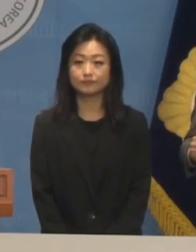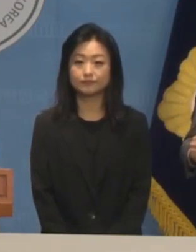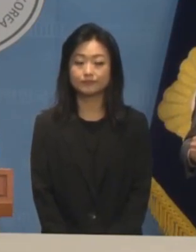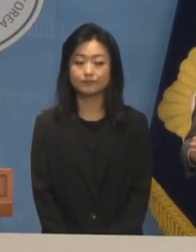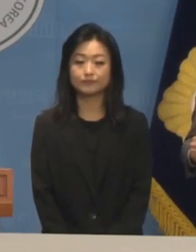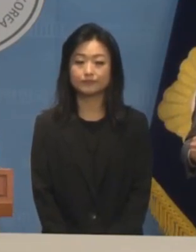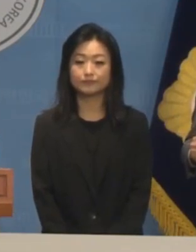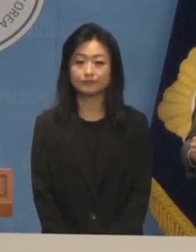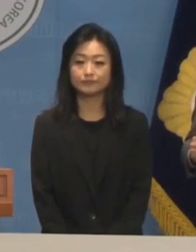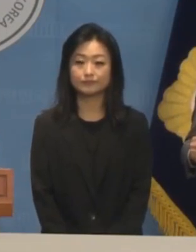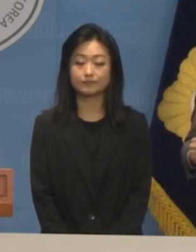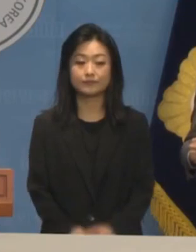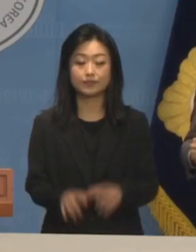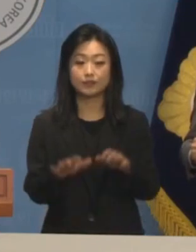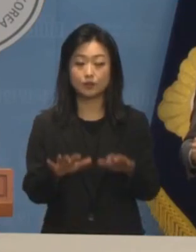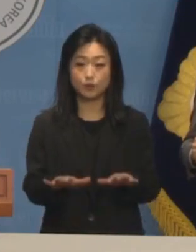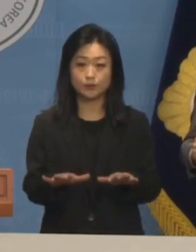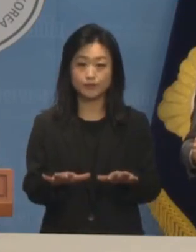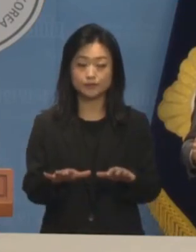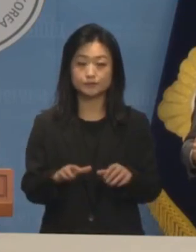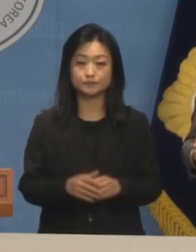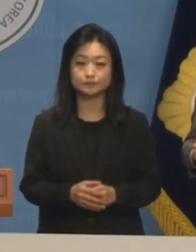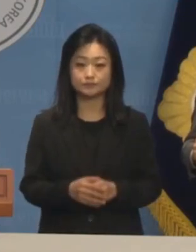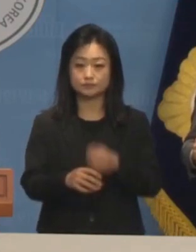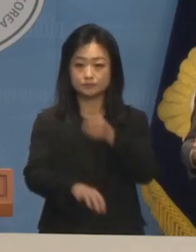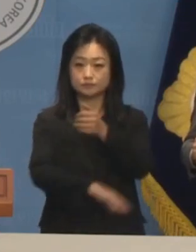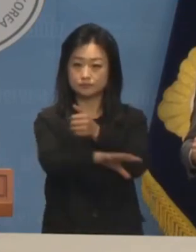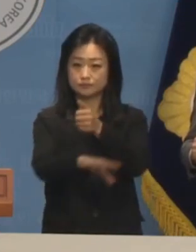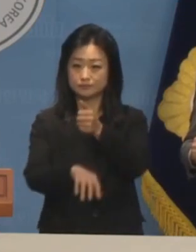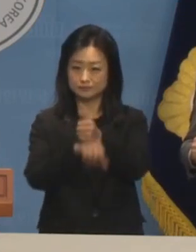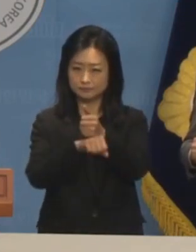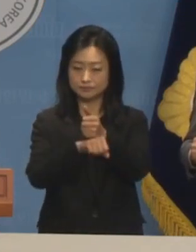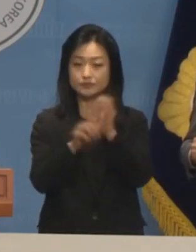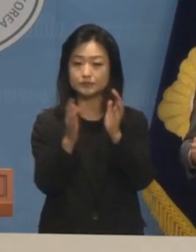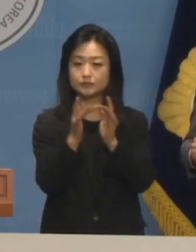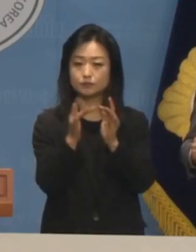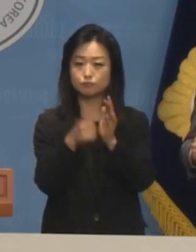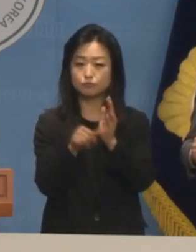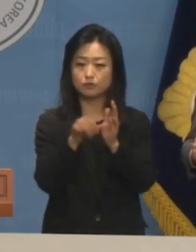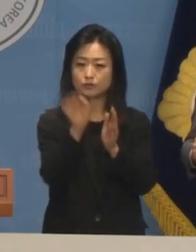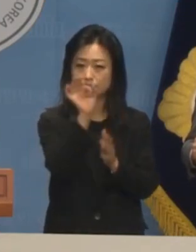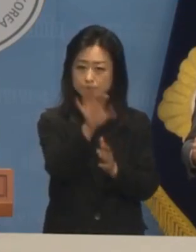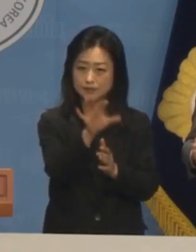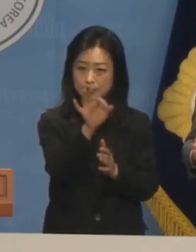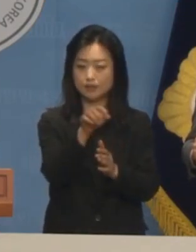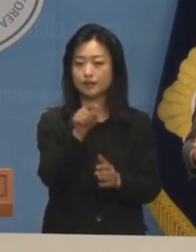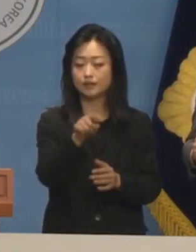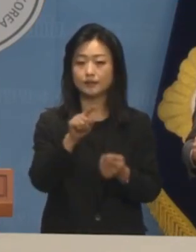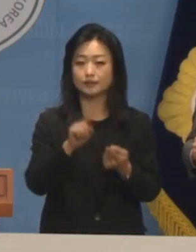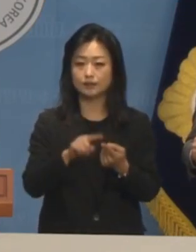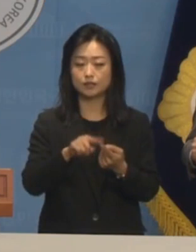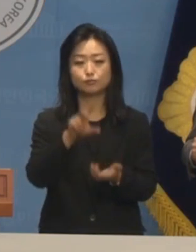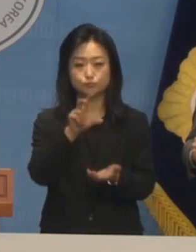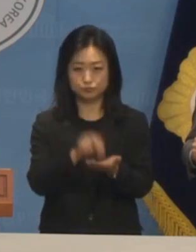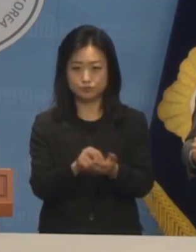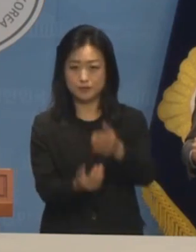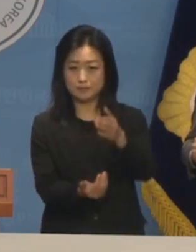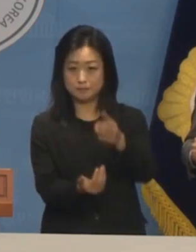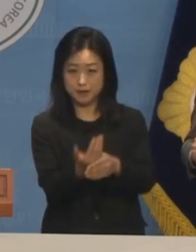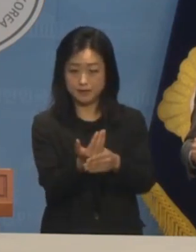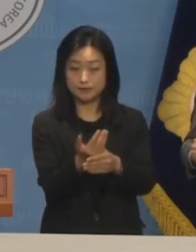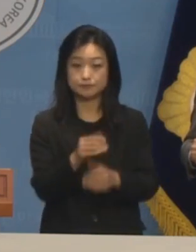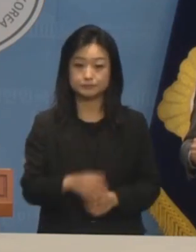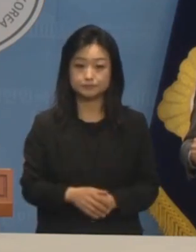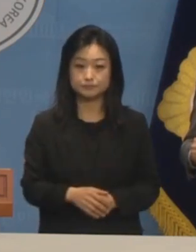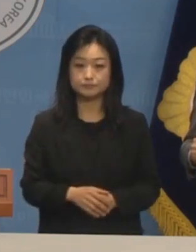네, 오늘 저희는 독점적 온라인 플랫폼 기업의 불공정 행위를 규제하여 안전하고 공정한